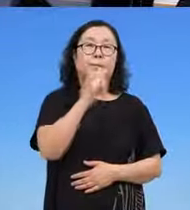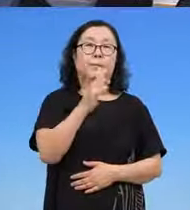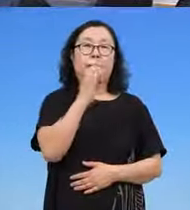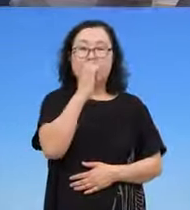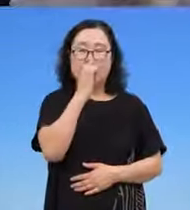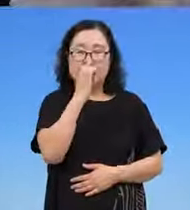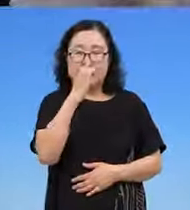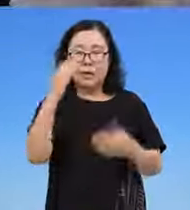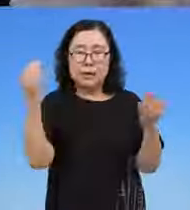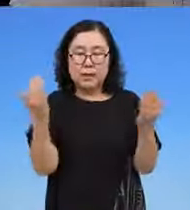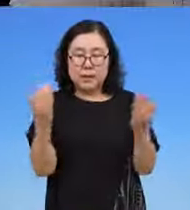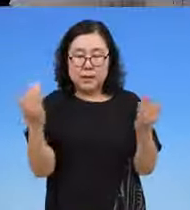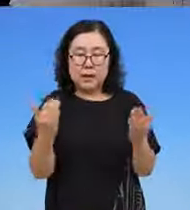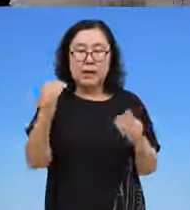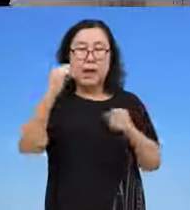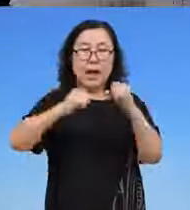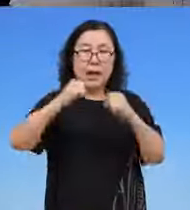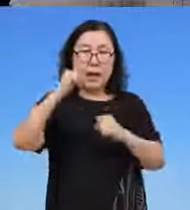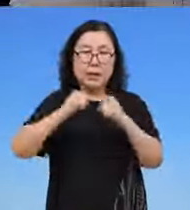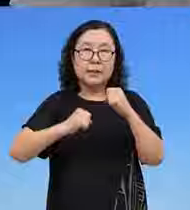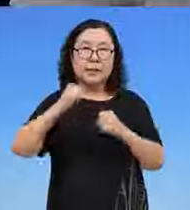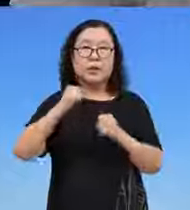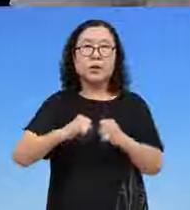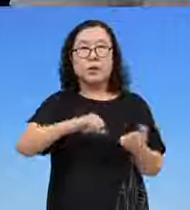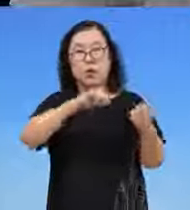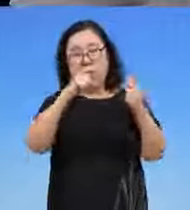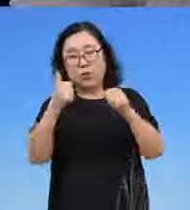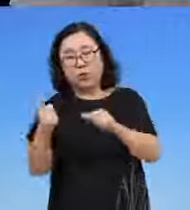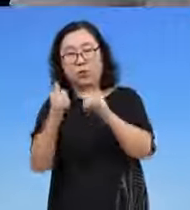선포합니다. 불가능한 일 행하시고